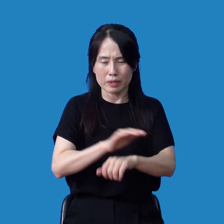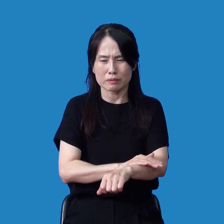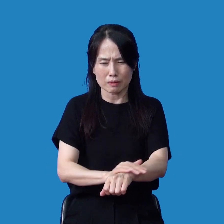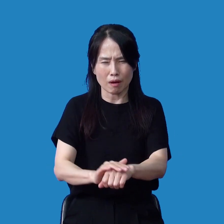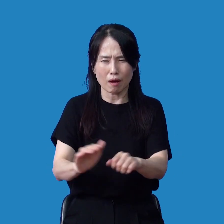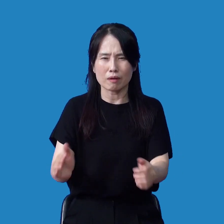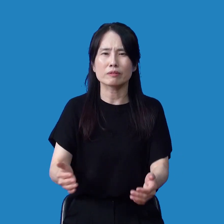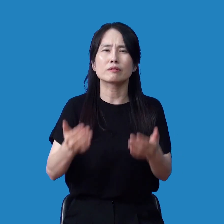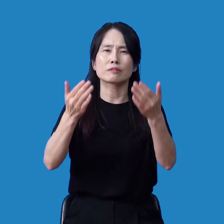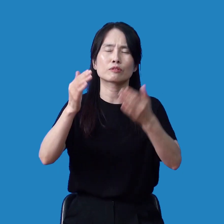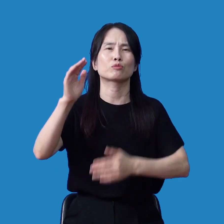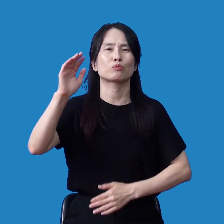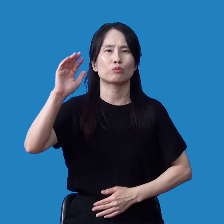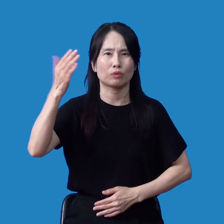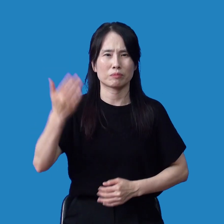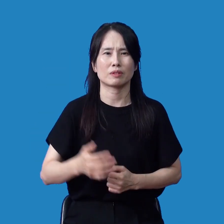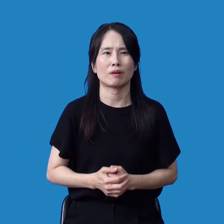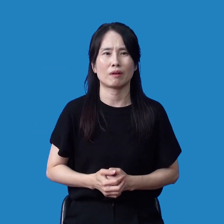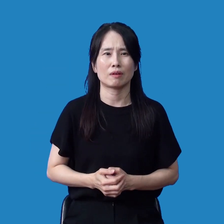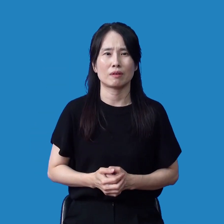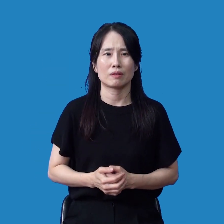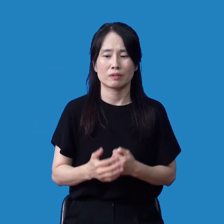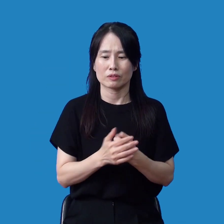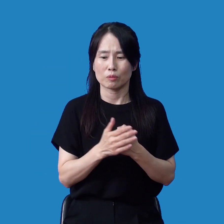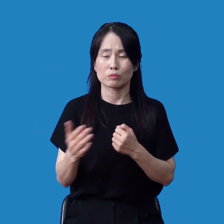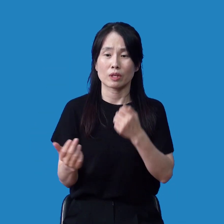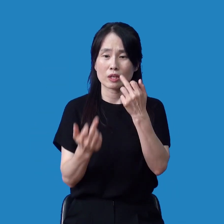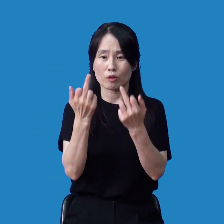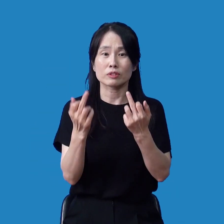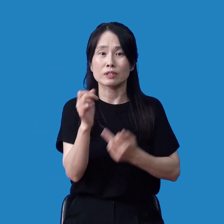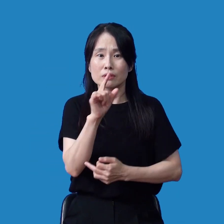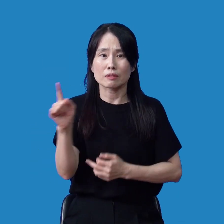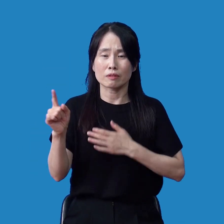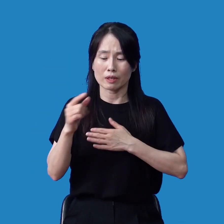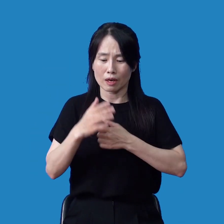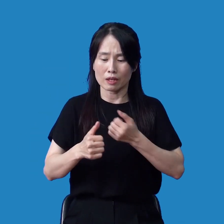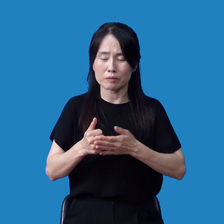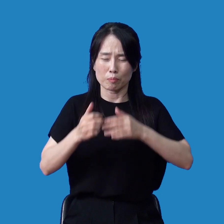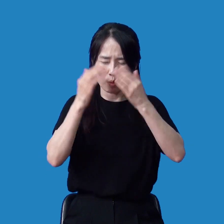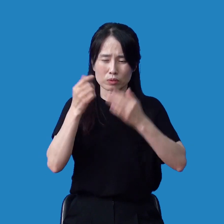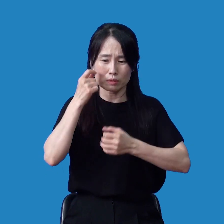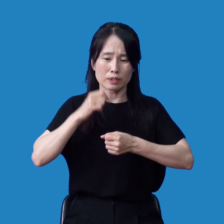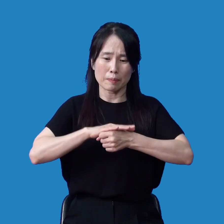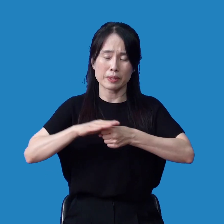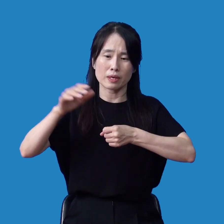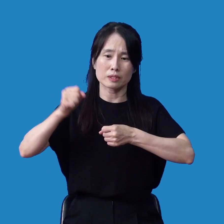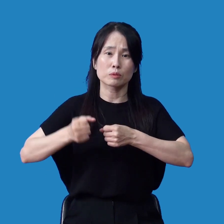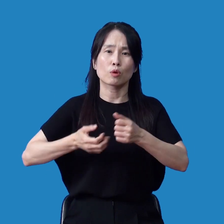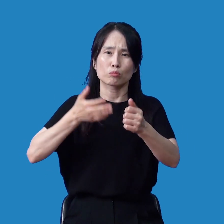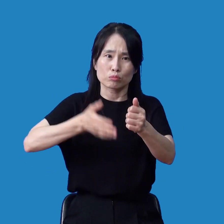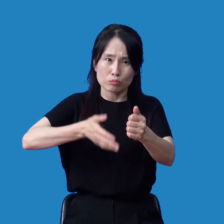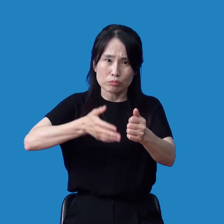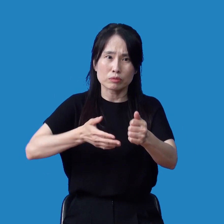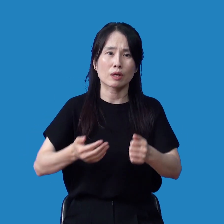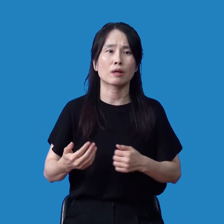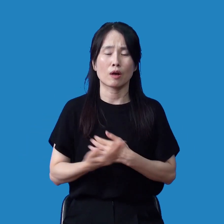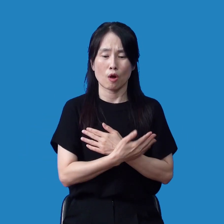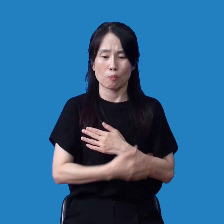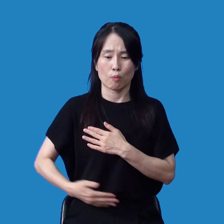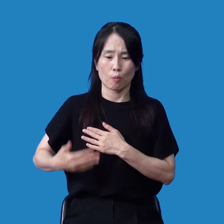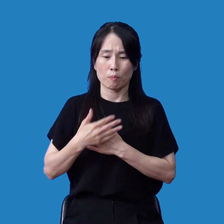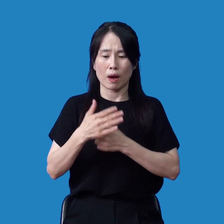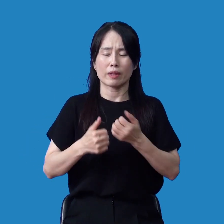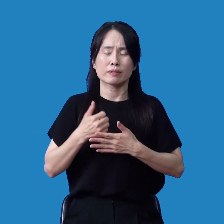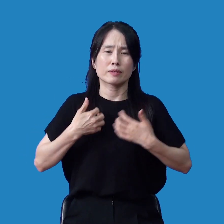합니다. 1절에 그러므로 형제들아 내가 하나님의 모든 자비하심으로 너희를 권하노니 너희 몸을